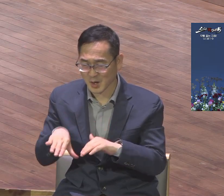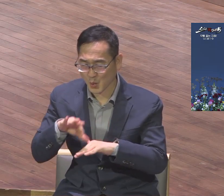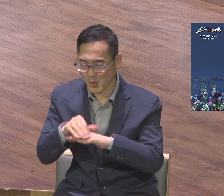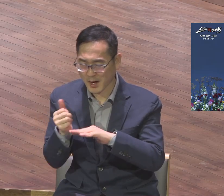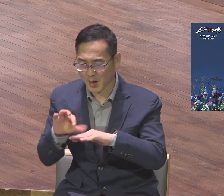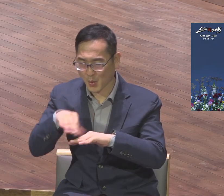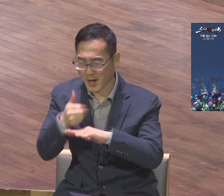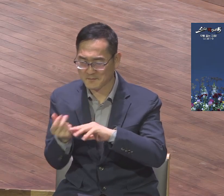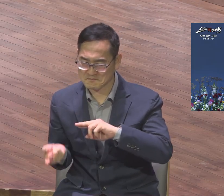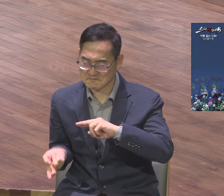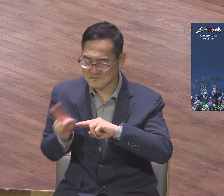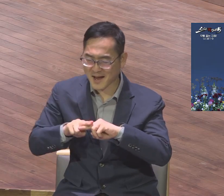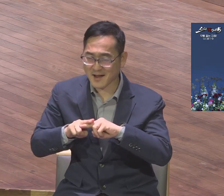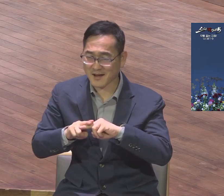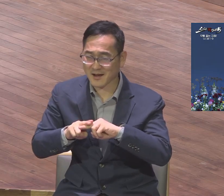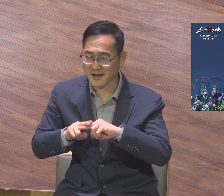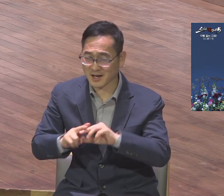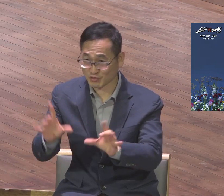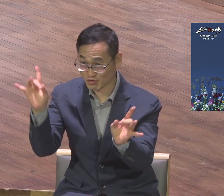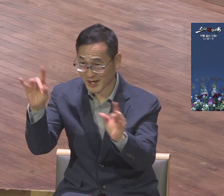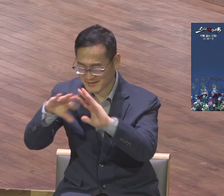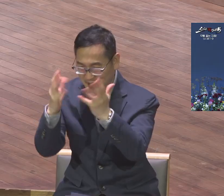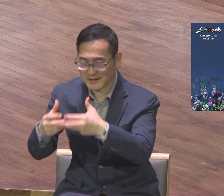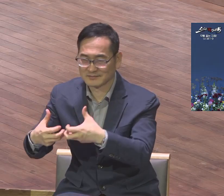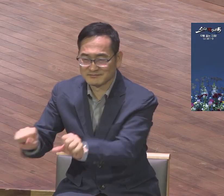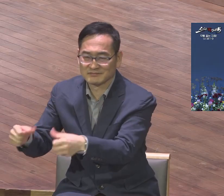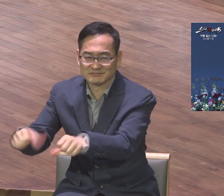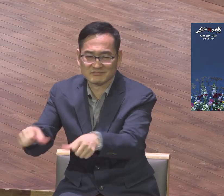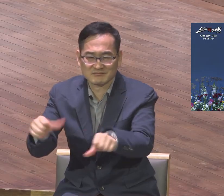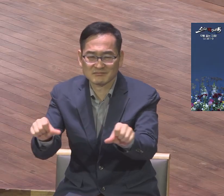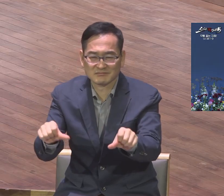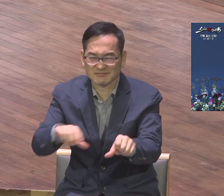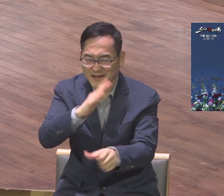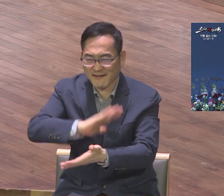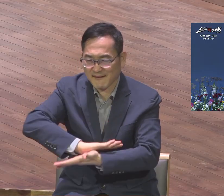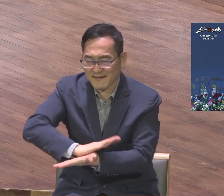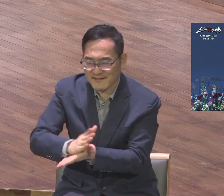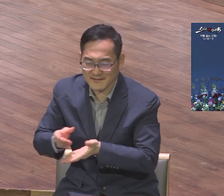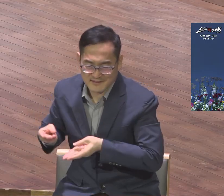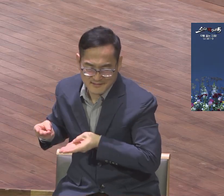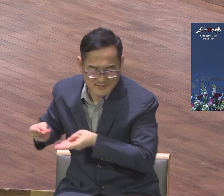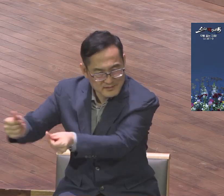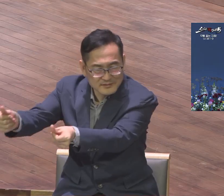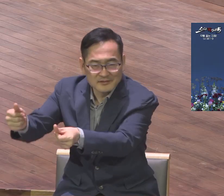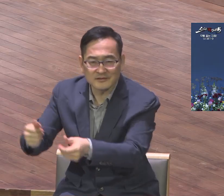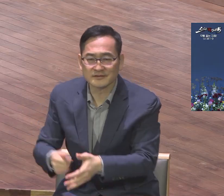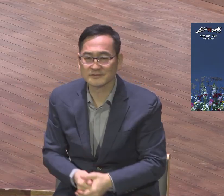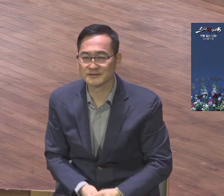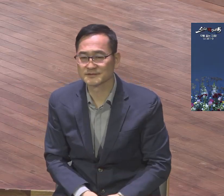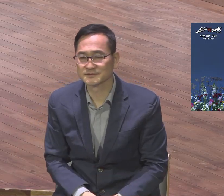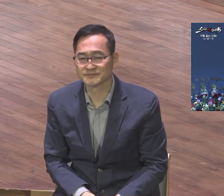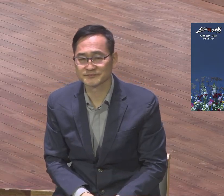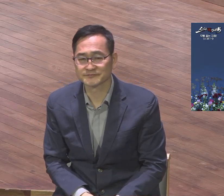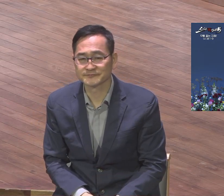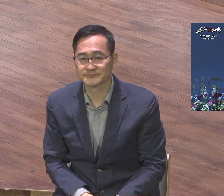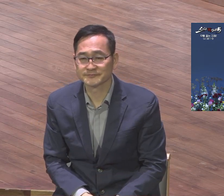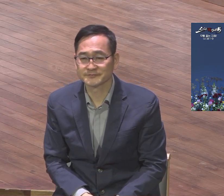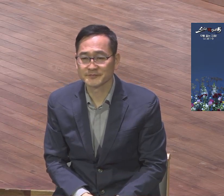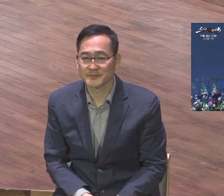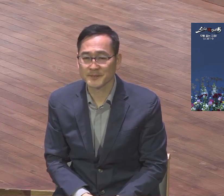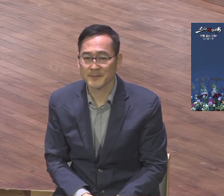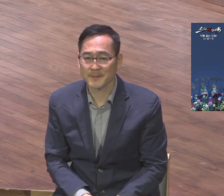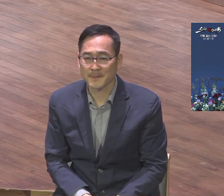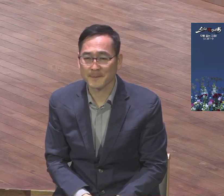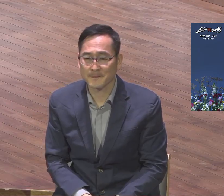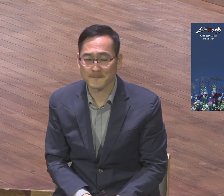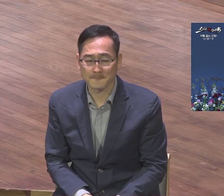되자마자 아버지가 세우는 우상 다 부수기 시작했어요. 우상을 다 그냥 막 온